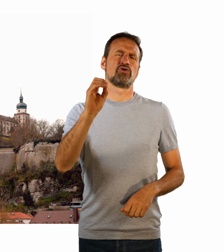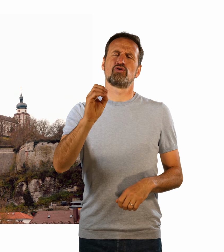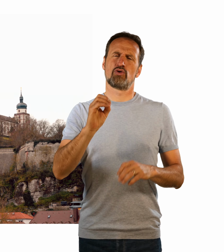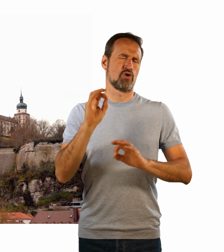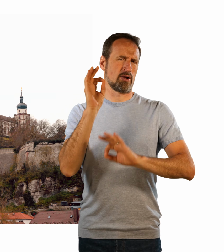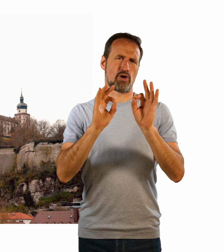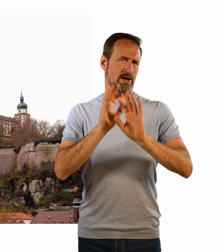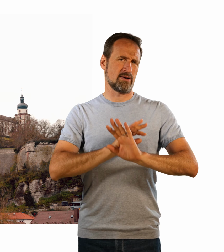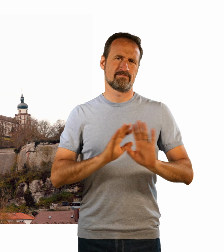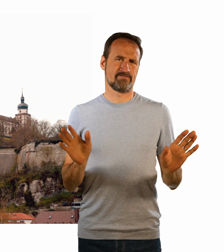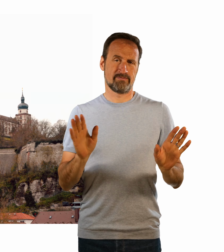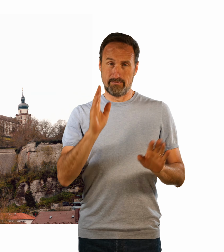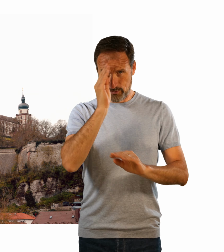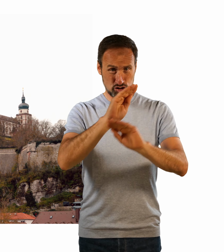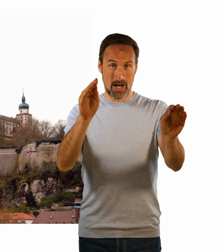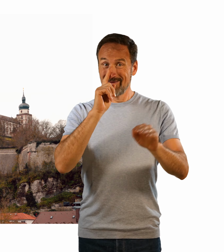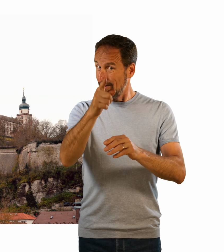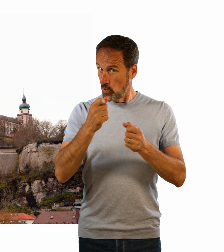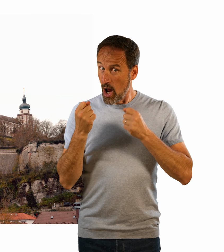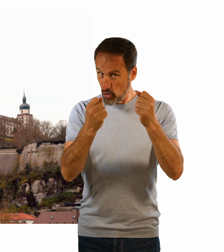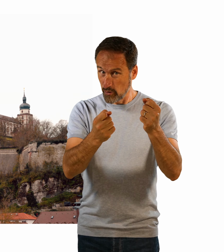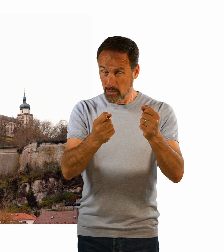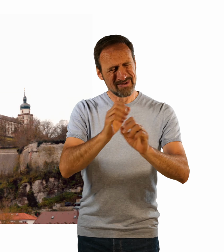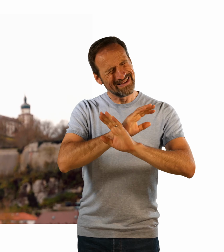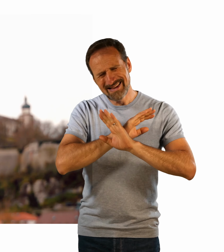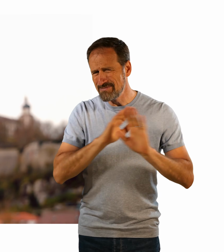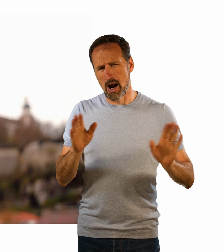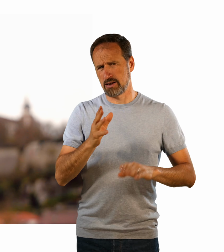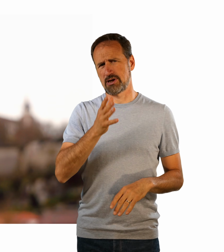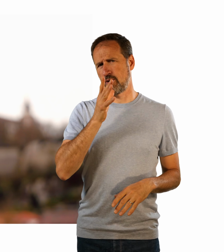wenn man Auto fährt, dann niemals Alkohol trinken.